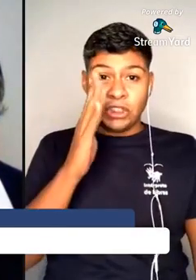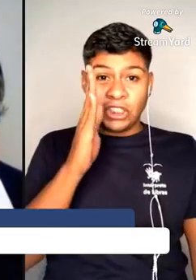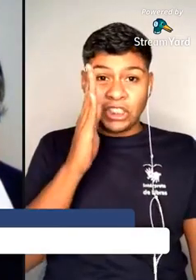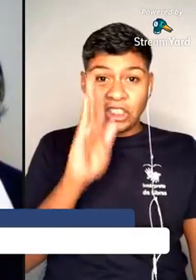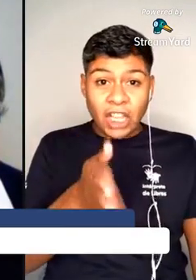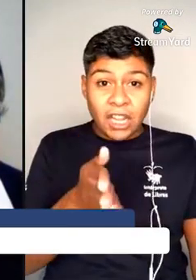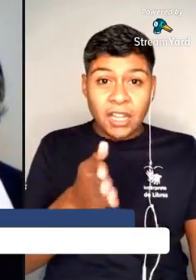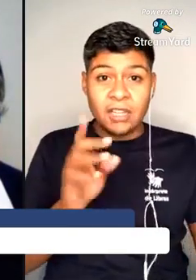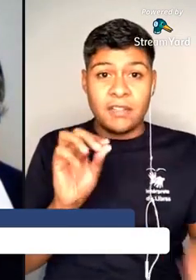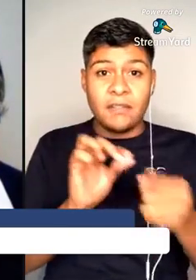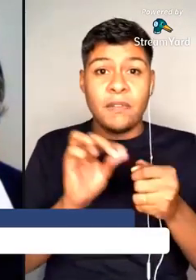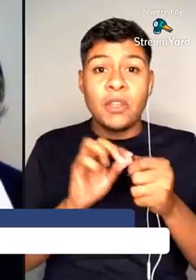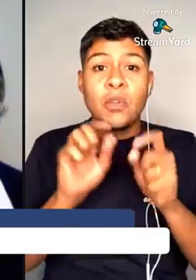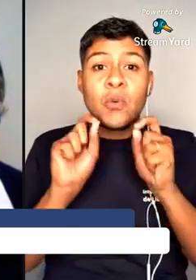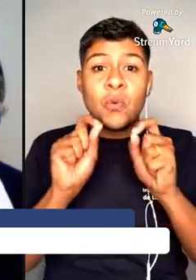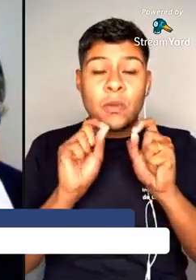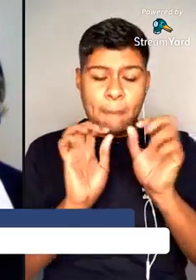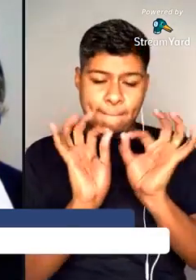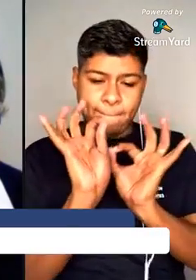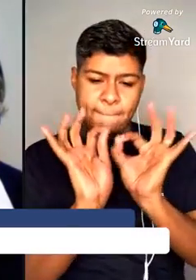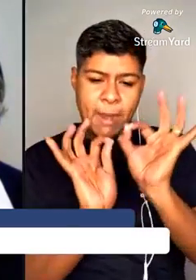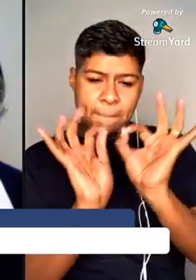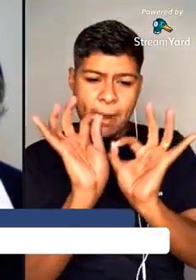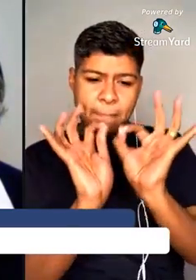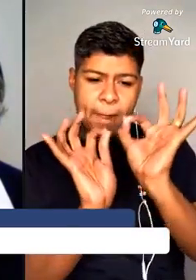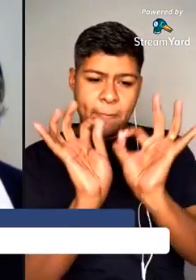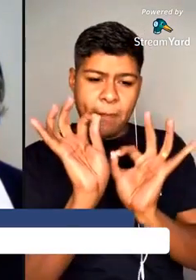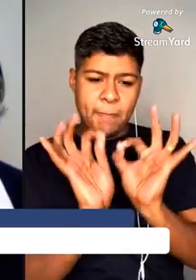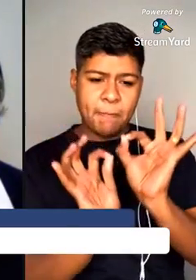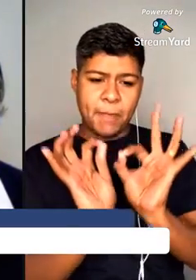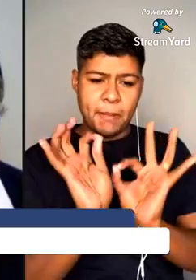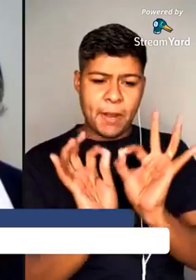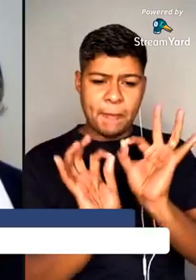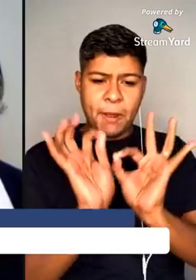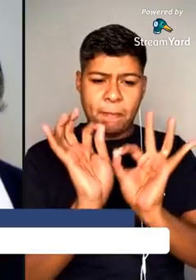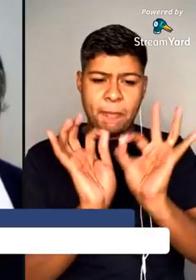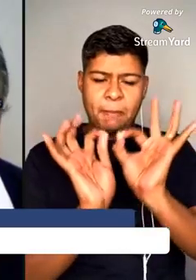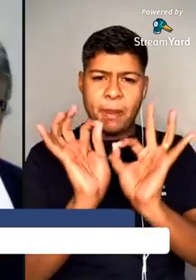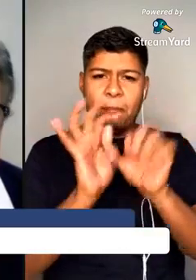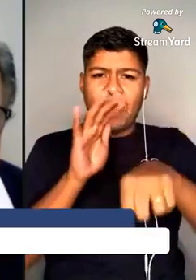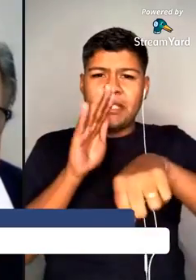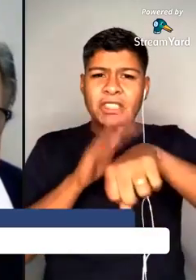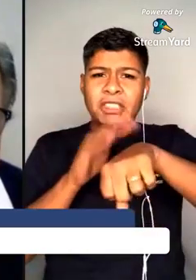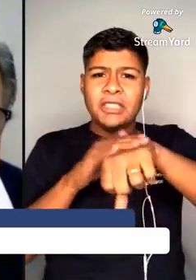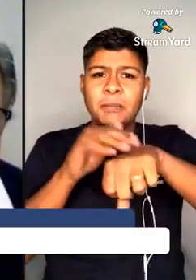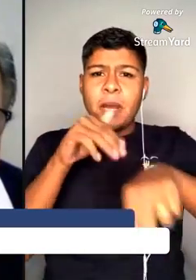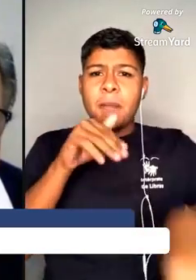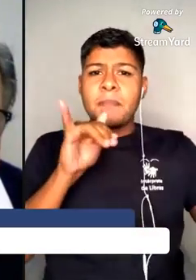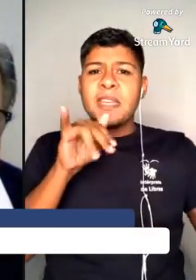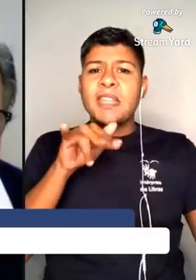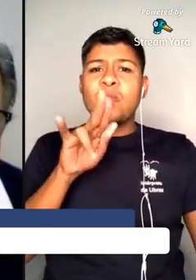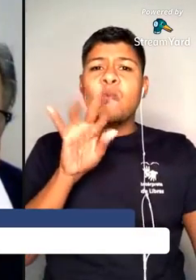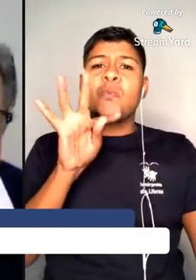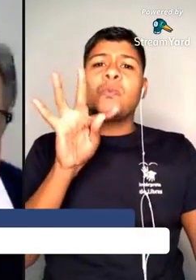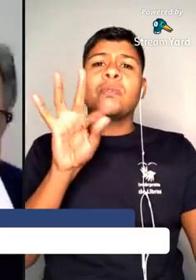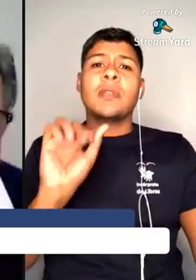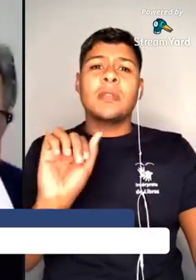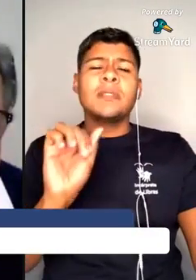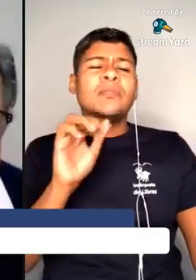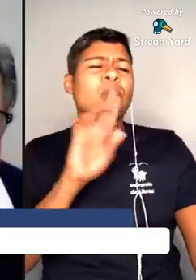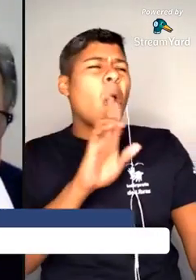fizemos um esboço, um rascunho, uma minuta inicial do... como é que